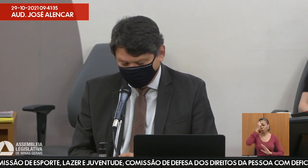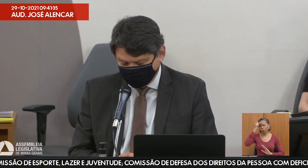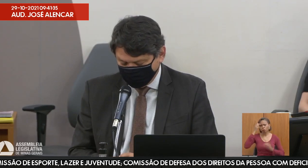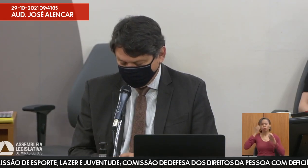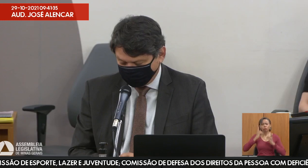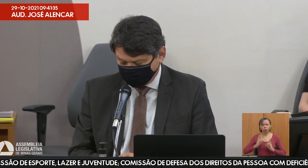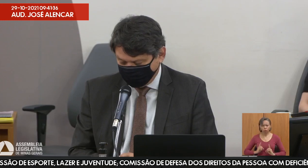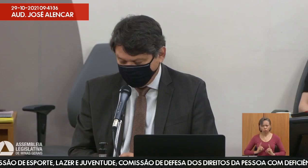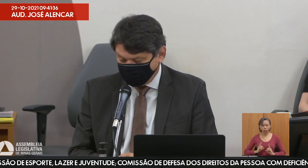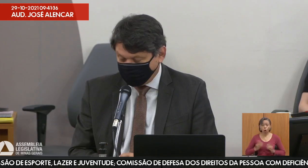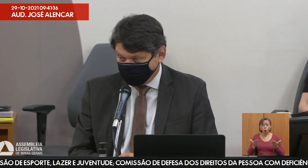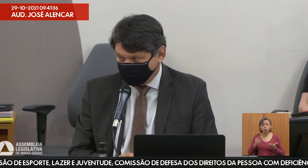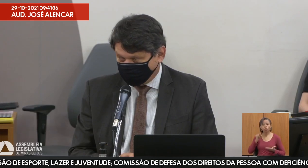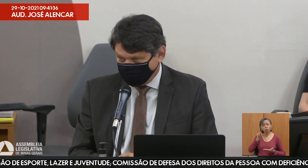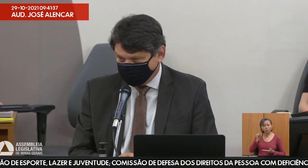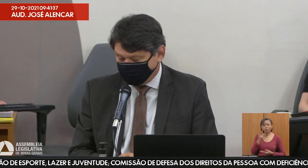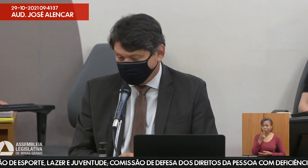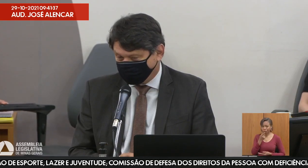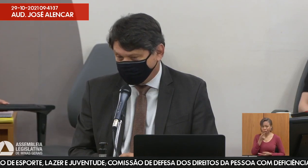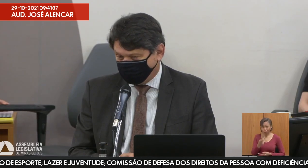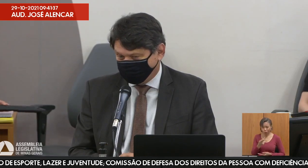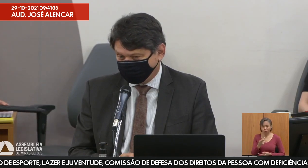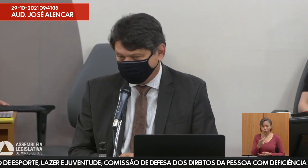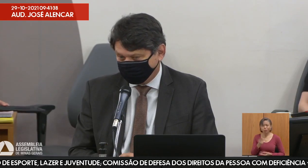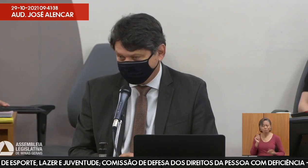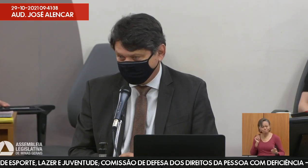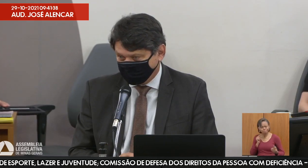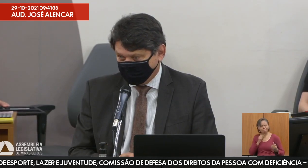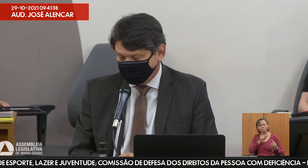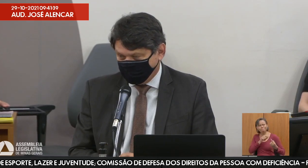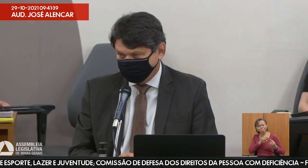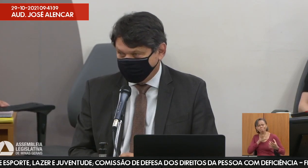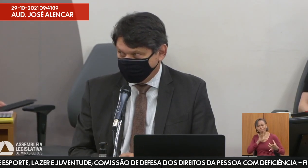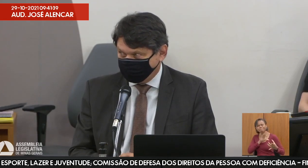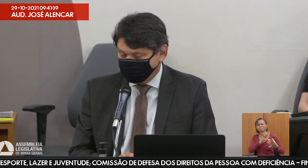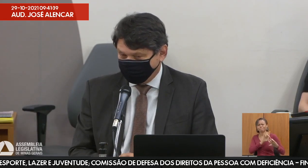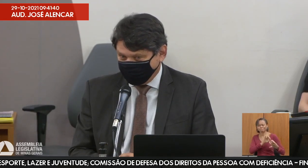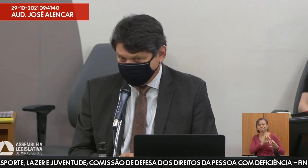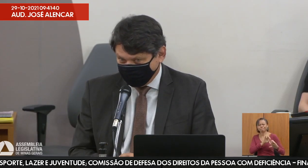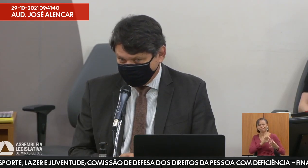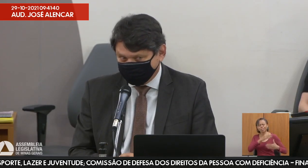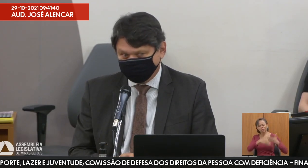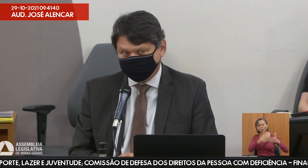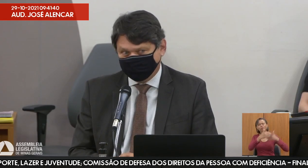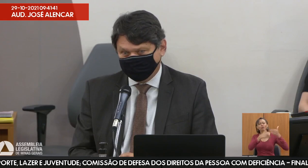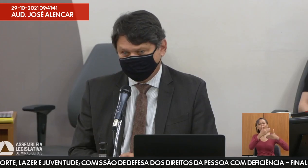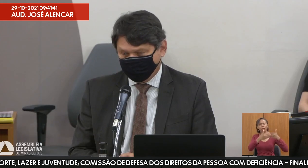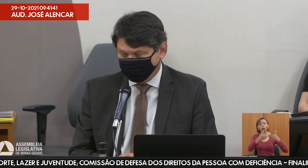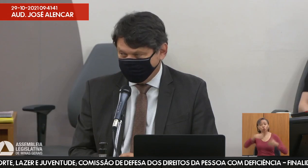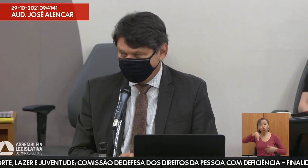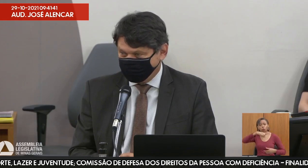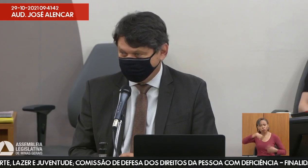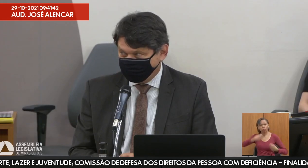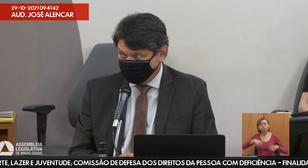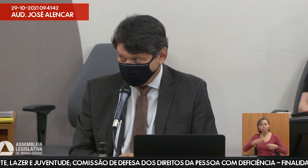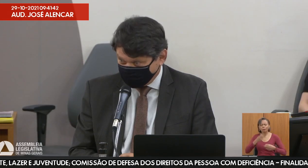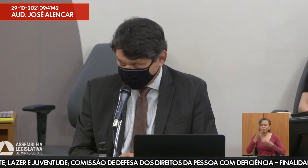hoje vem de encontro a essa evolução. Nós precisamos de falar, nós precisamos de